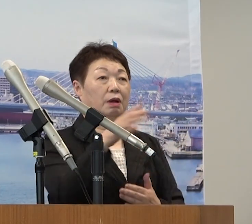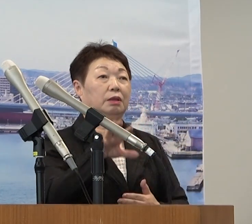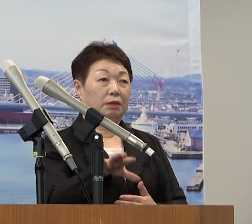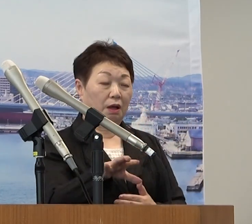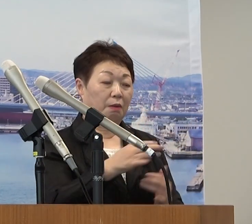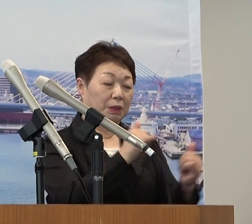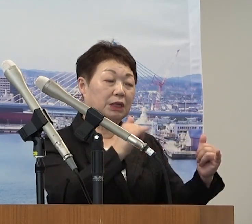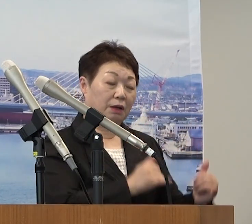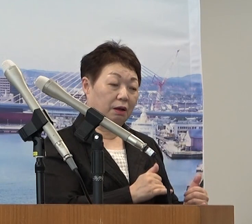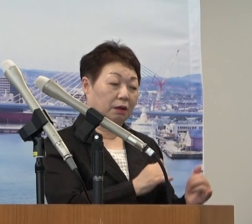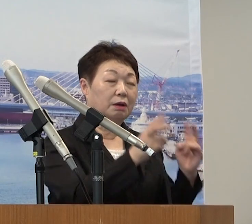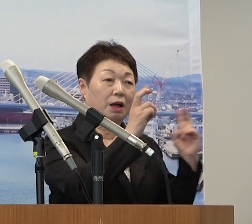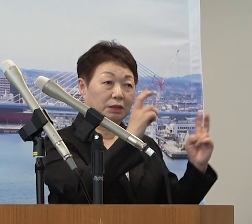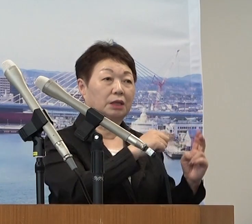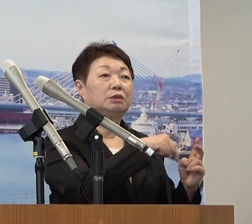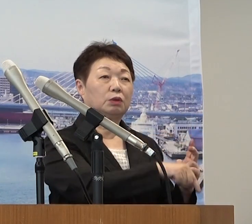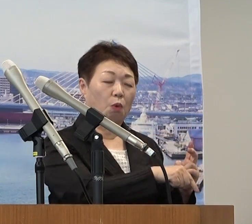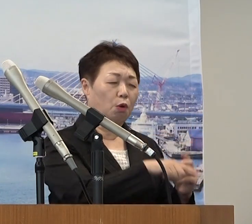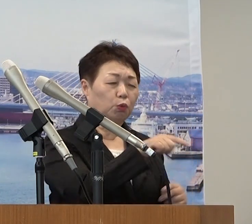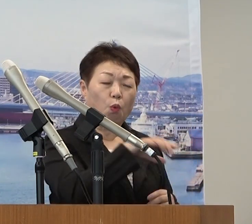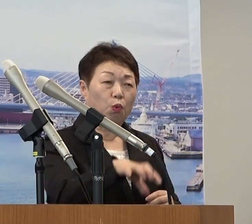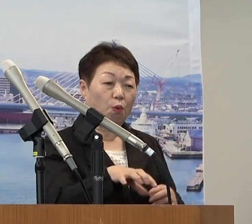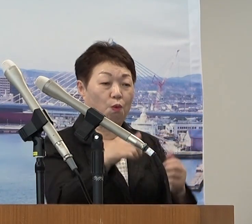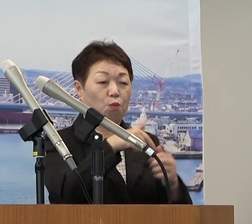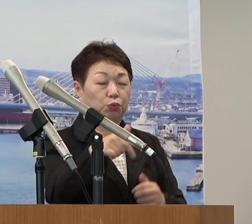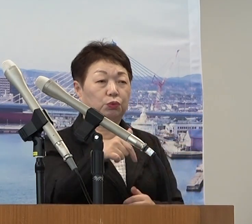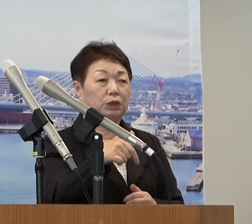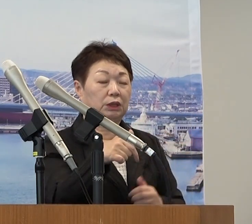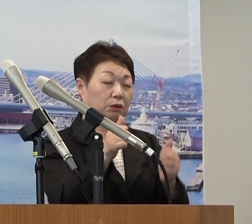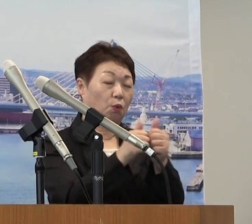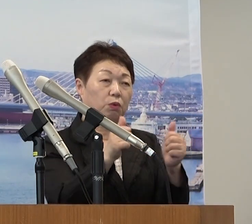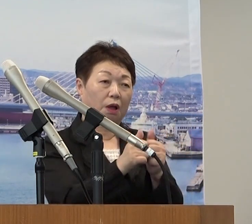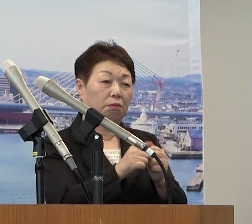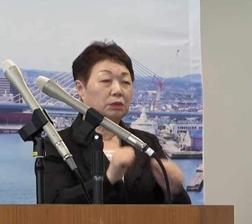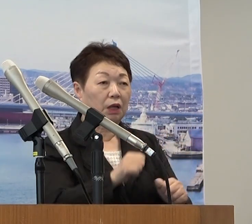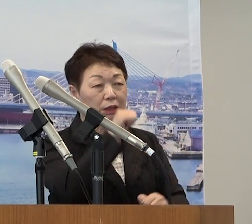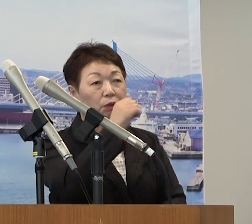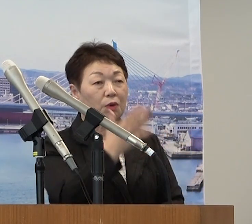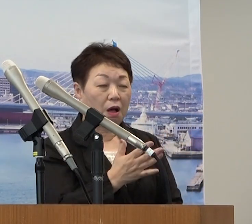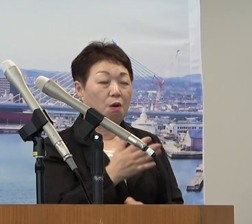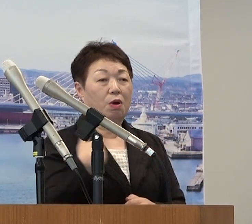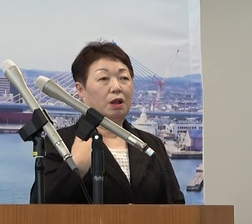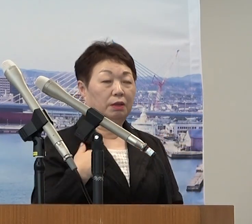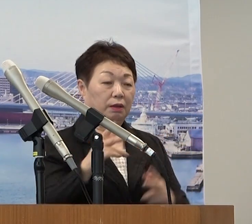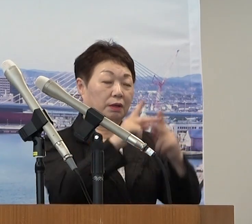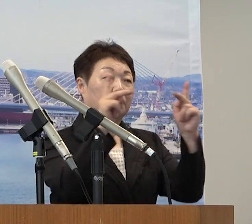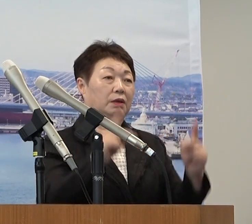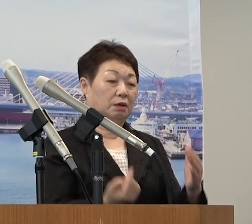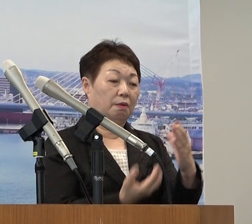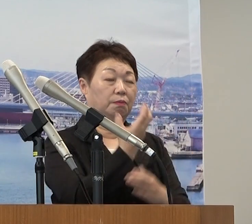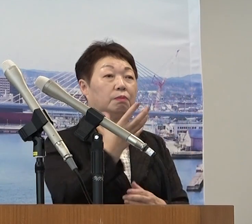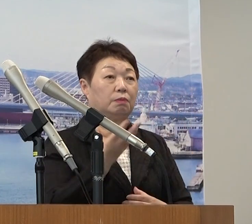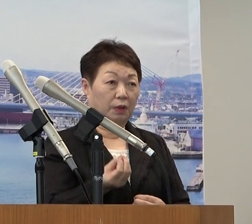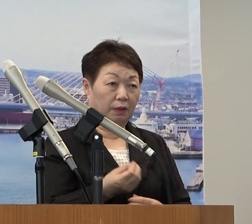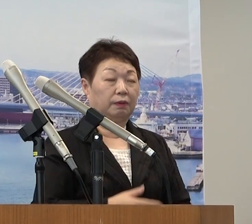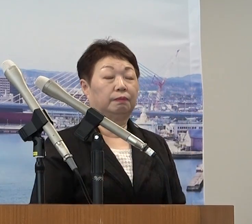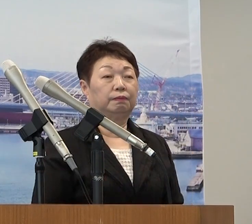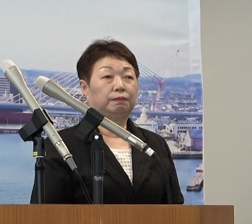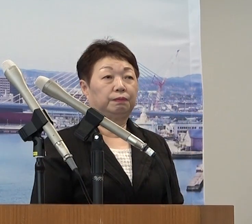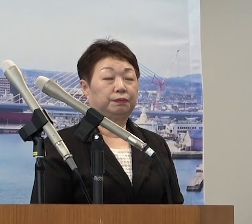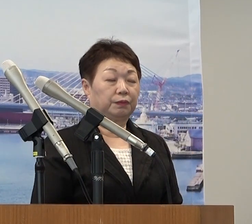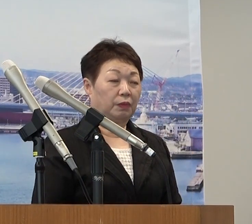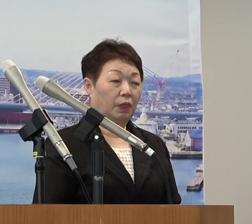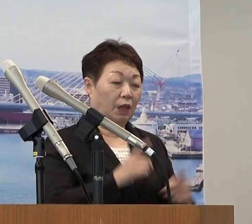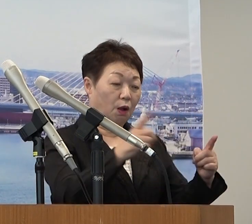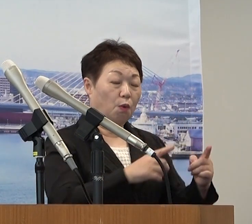間事業者等にとってはどこの部署に相談すればいいのかわからないといった課題がございました。公